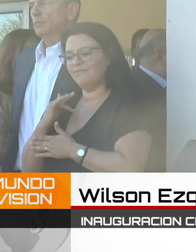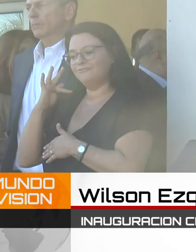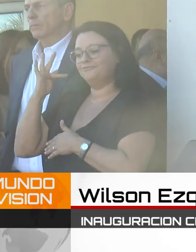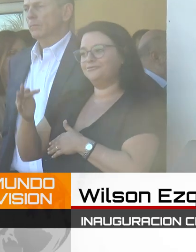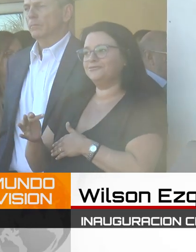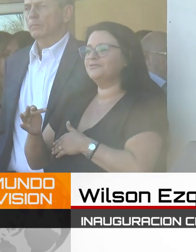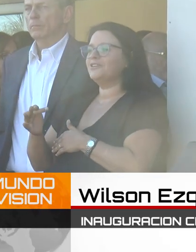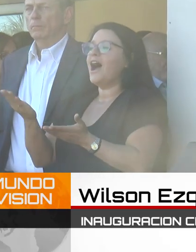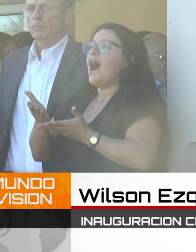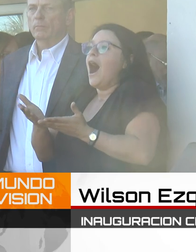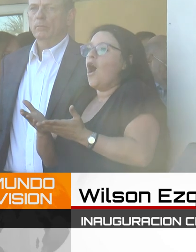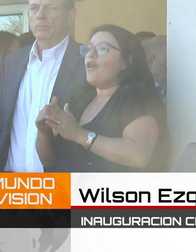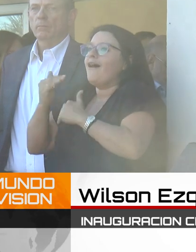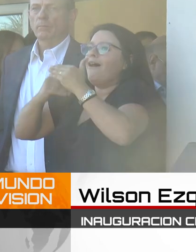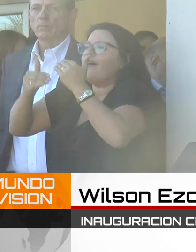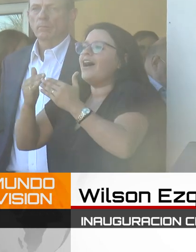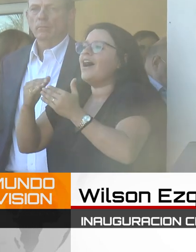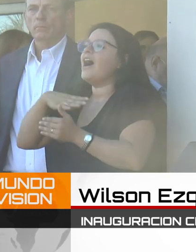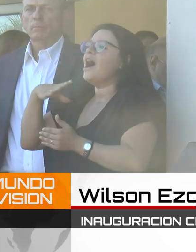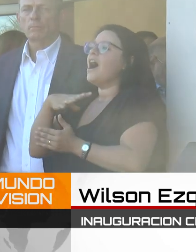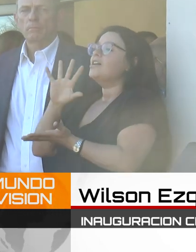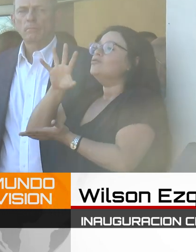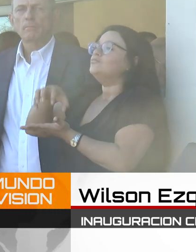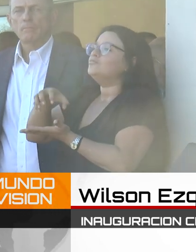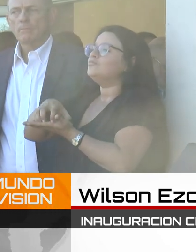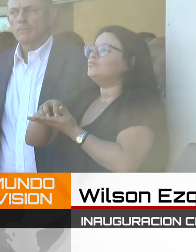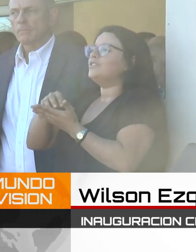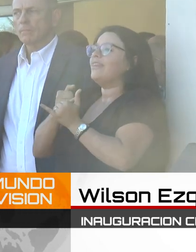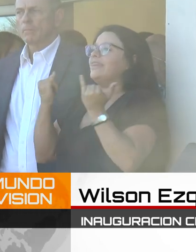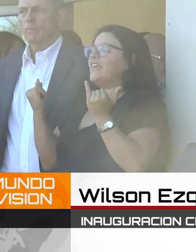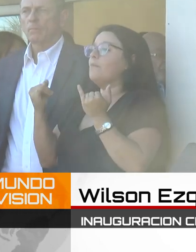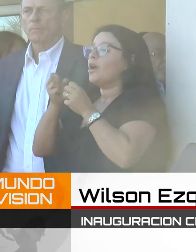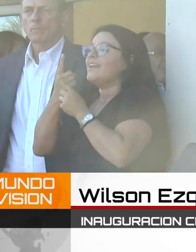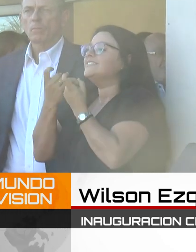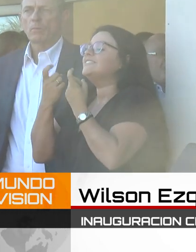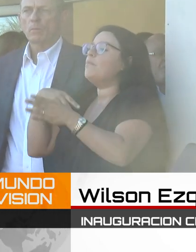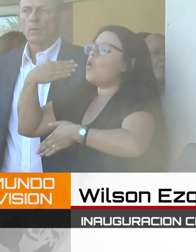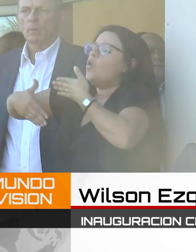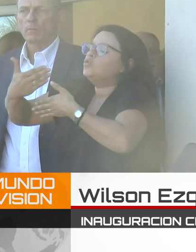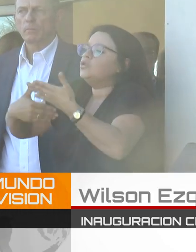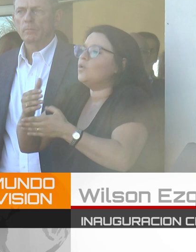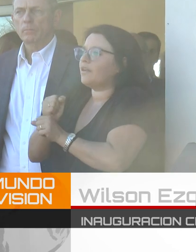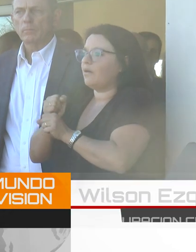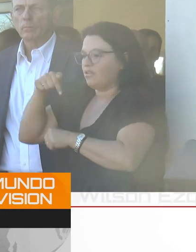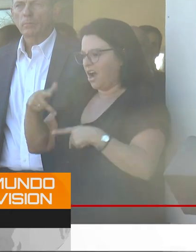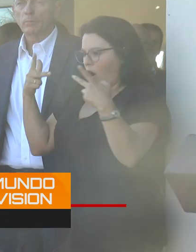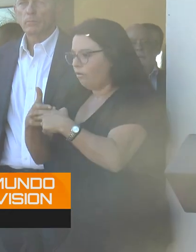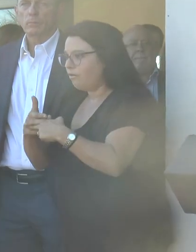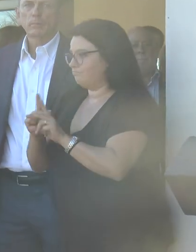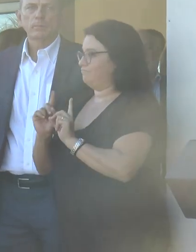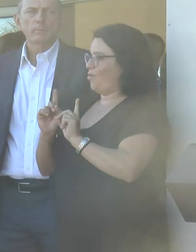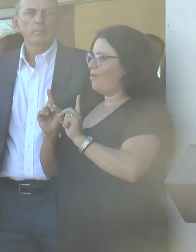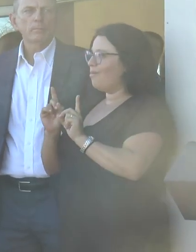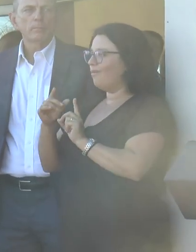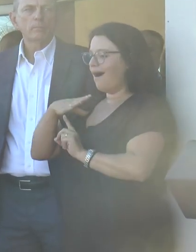Porque ahora vamos por el centro diurno de atención a adicciones. Porque tenemos que seguir trabajando y porque esto no puede parar acá. Porque hay una